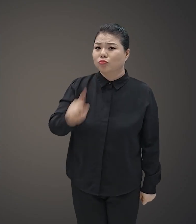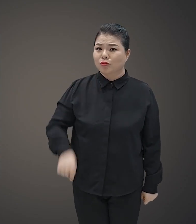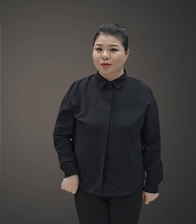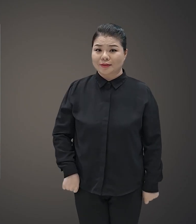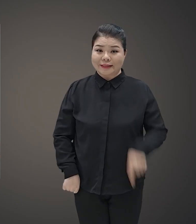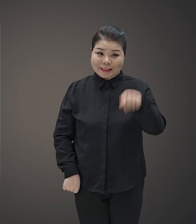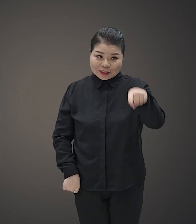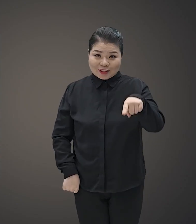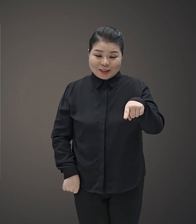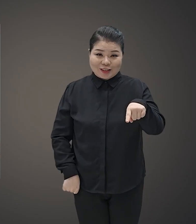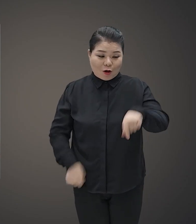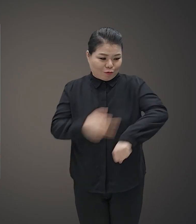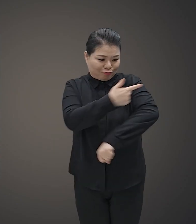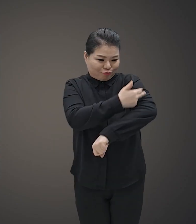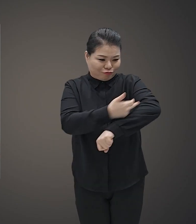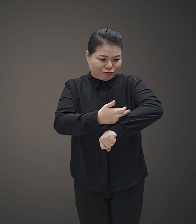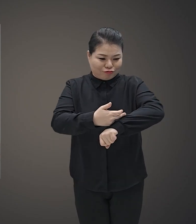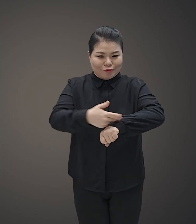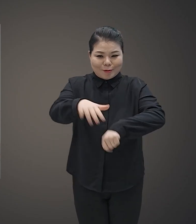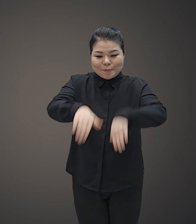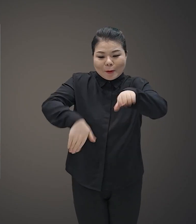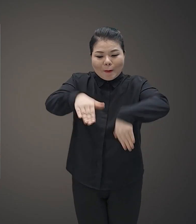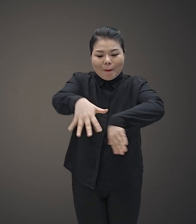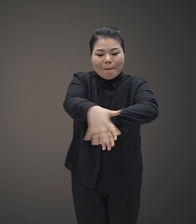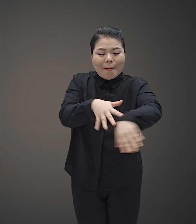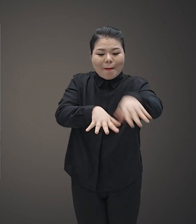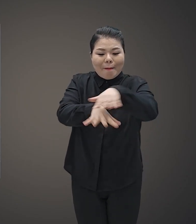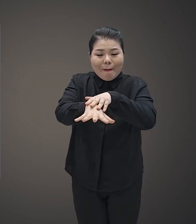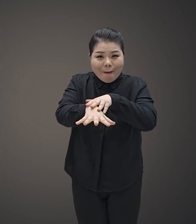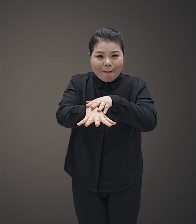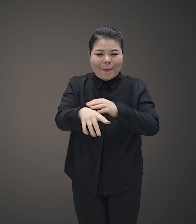너 오리발 사서 잠수 배워야지.